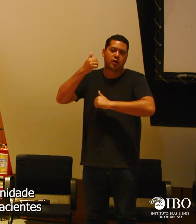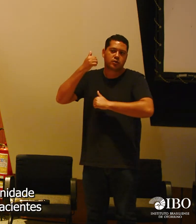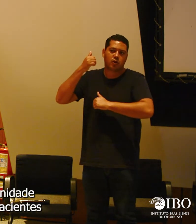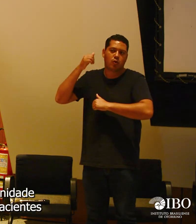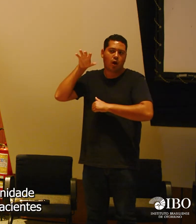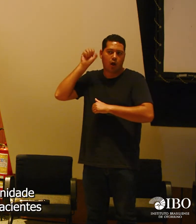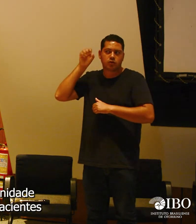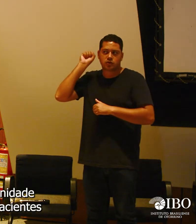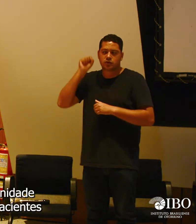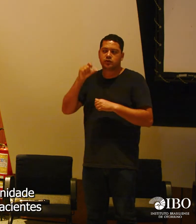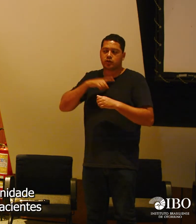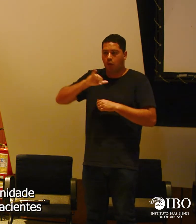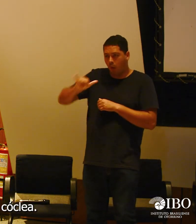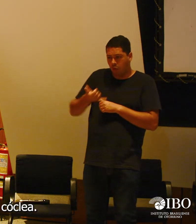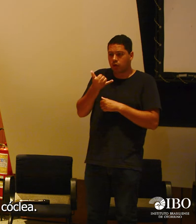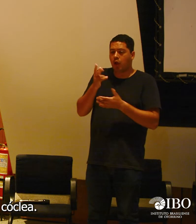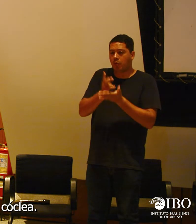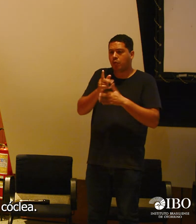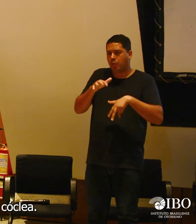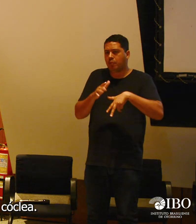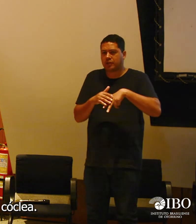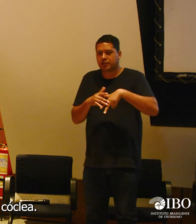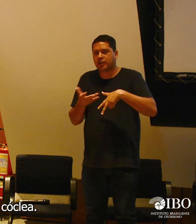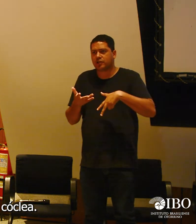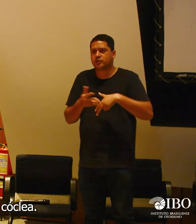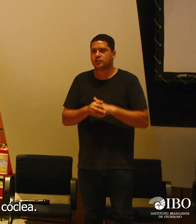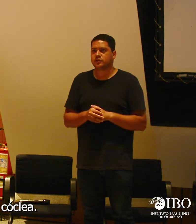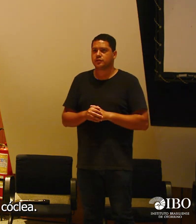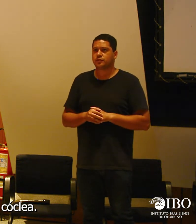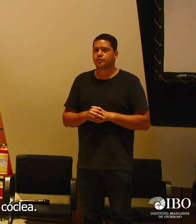a oportunidade, mesmo para aqueles pacientes que